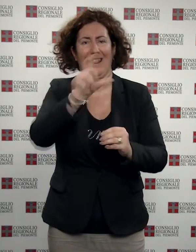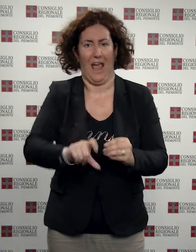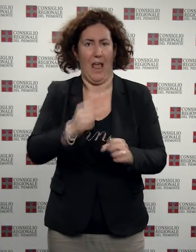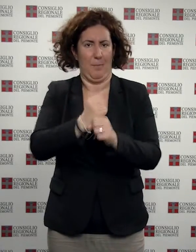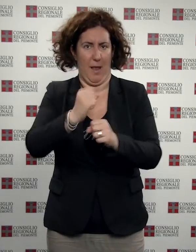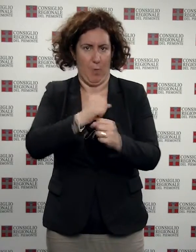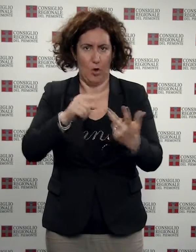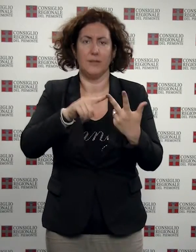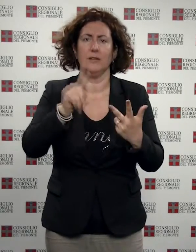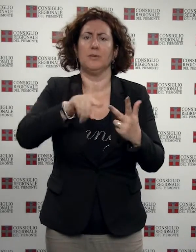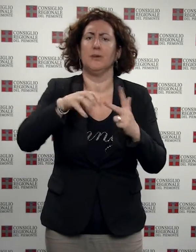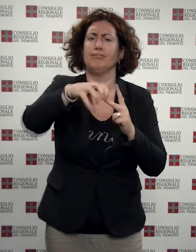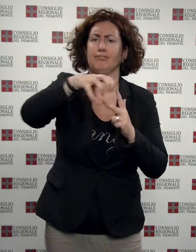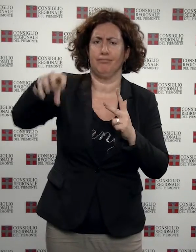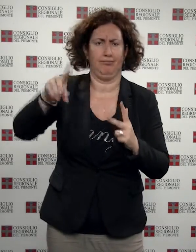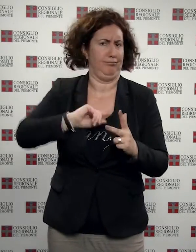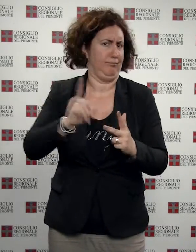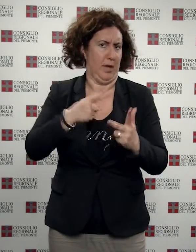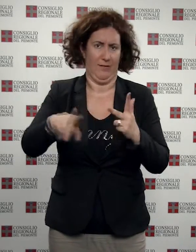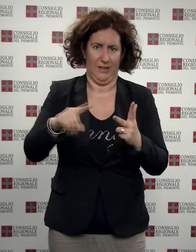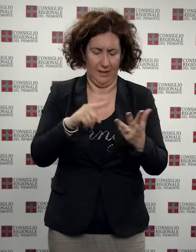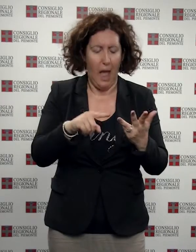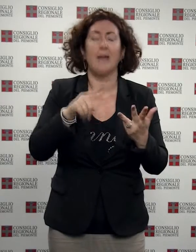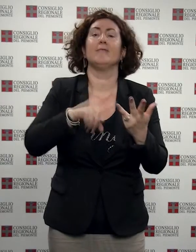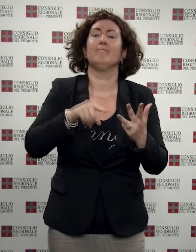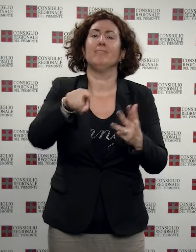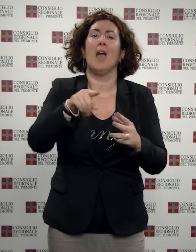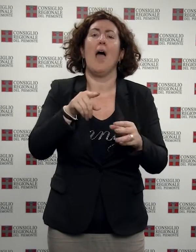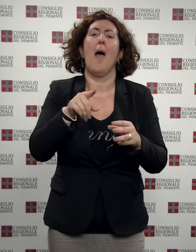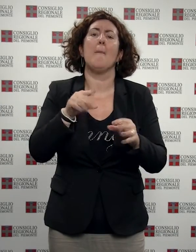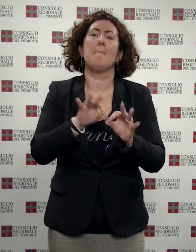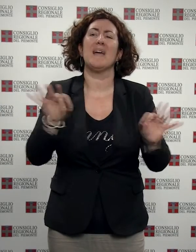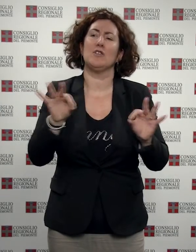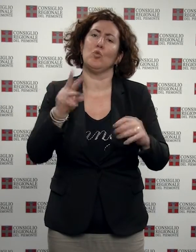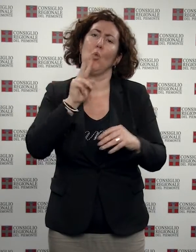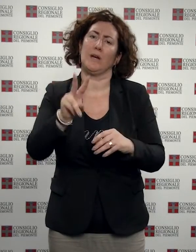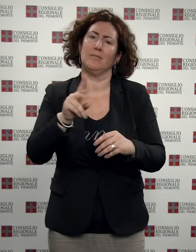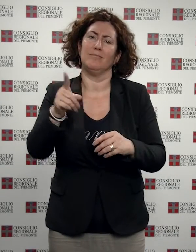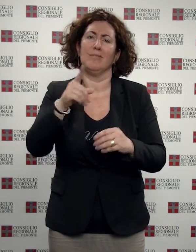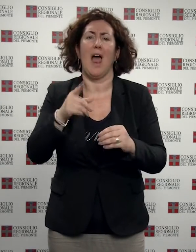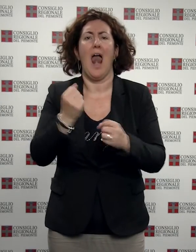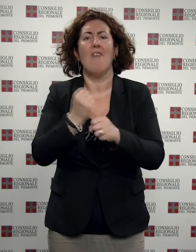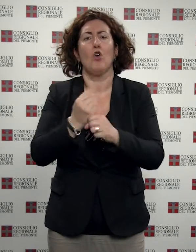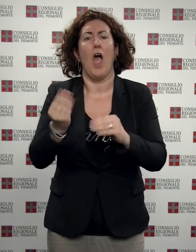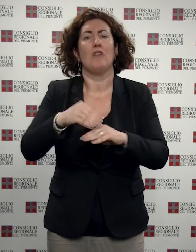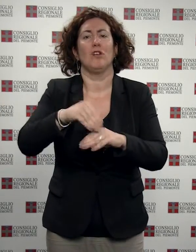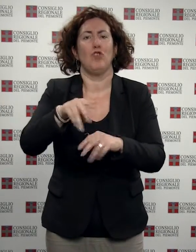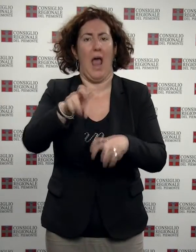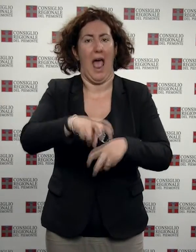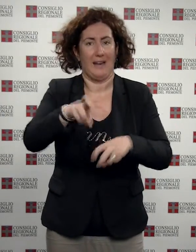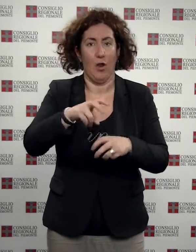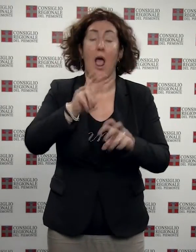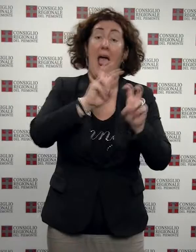alla delocalizzazione, misure estensive per il lavoro accessorio nel settore agricolo, energia, edilizia, tutela per i